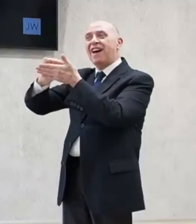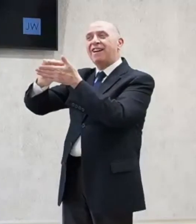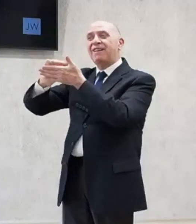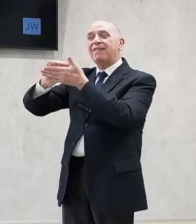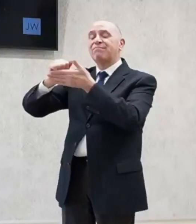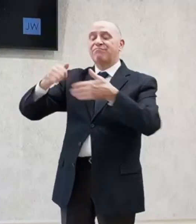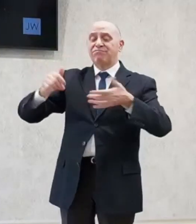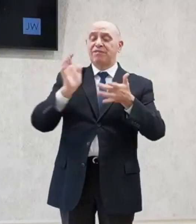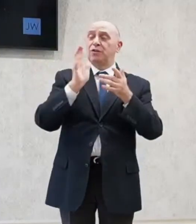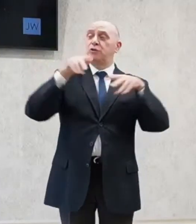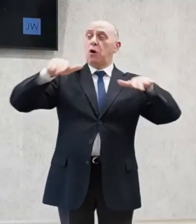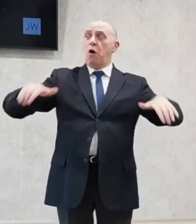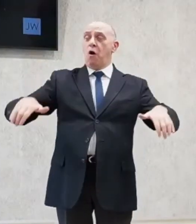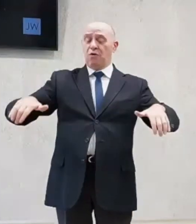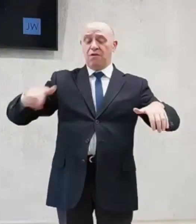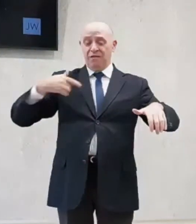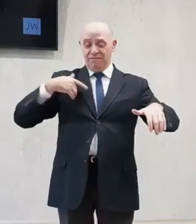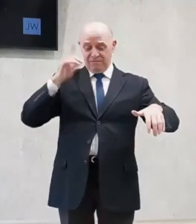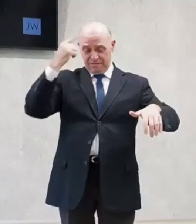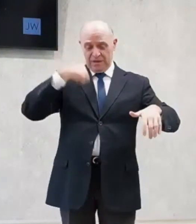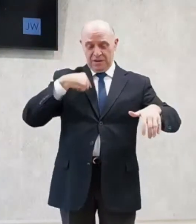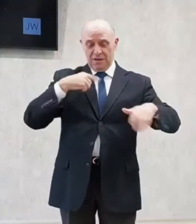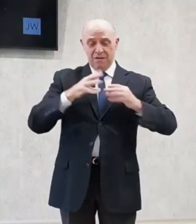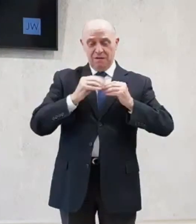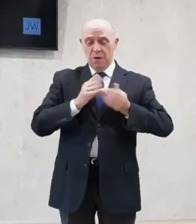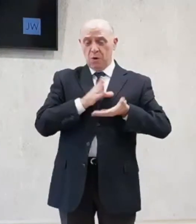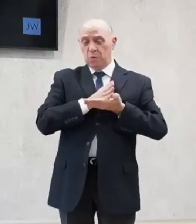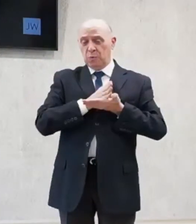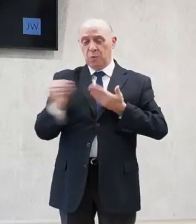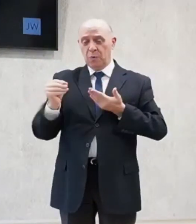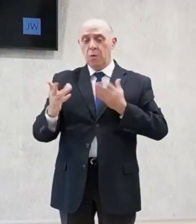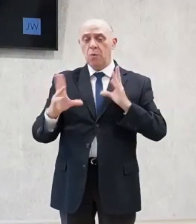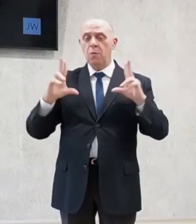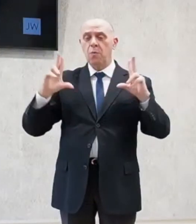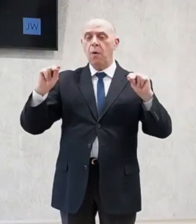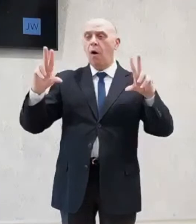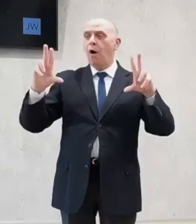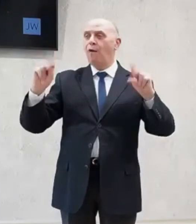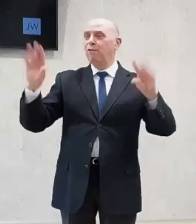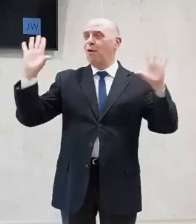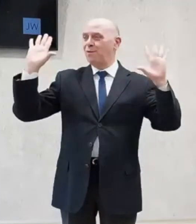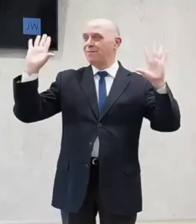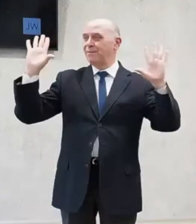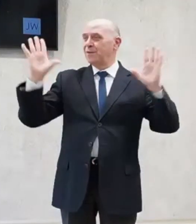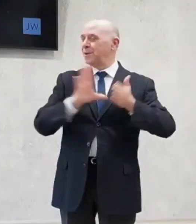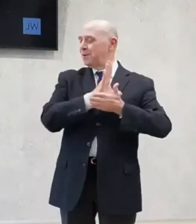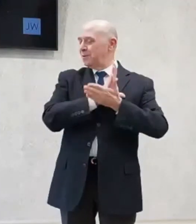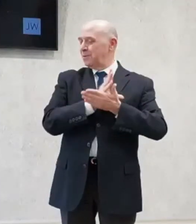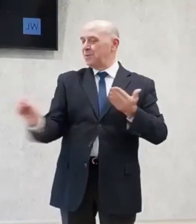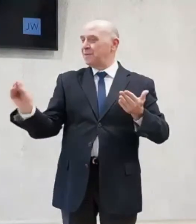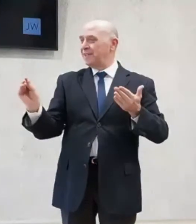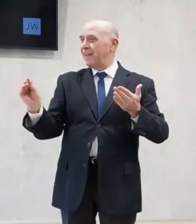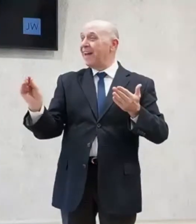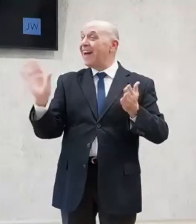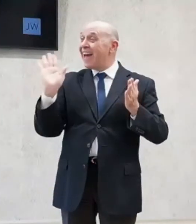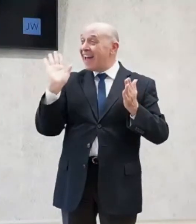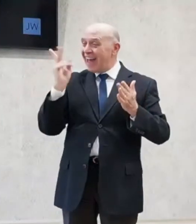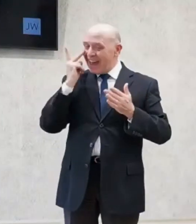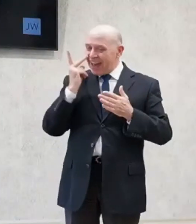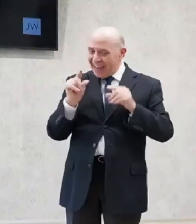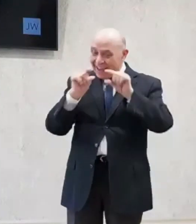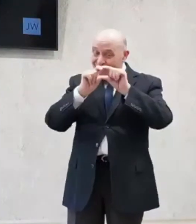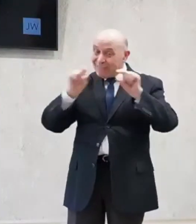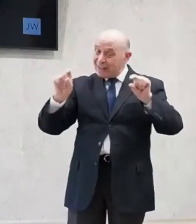Ecco faccio ogni cosa nuova se osserviamo attentamente questi versetti Il versetto